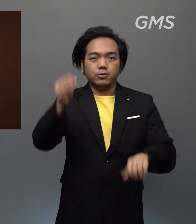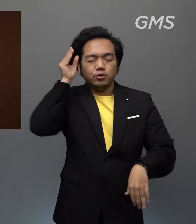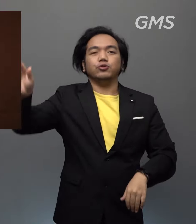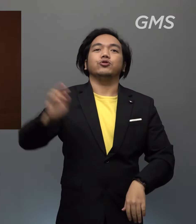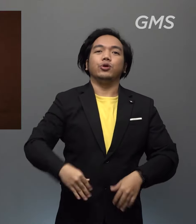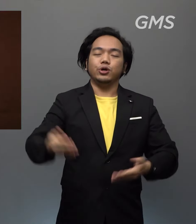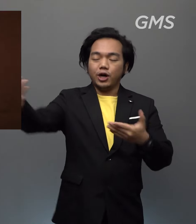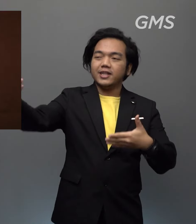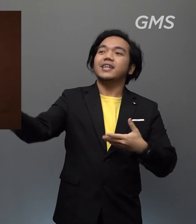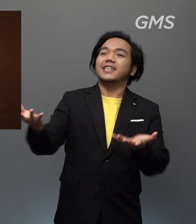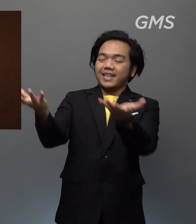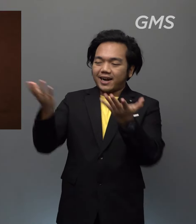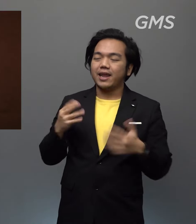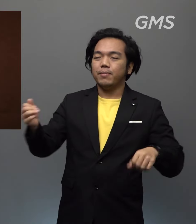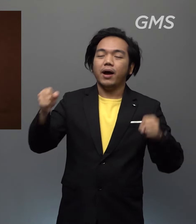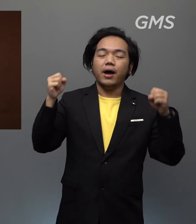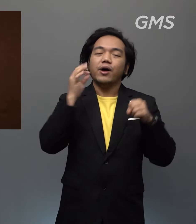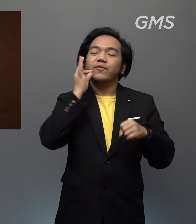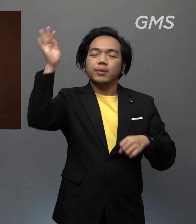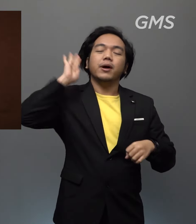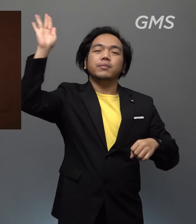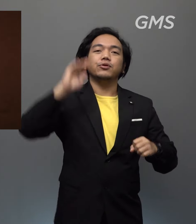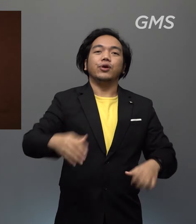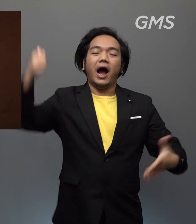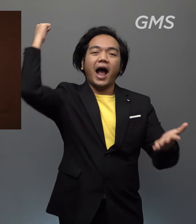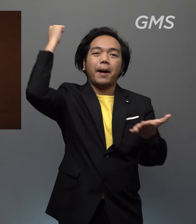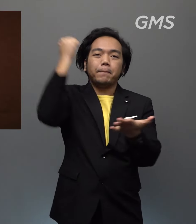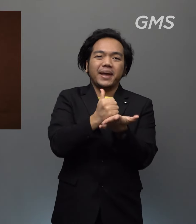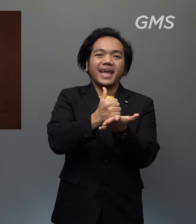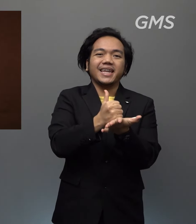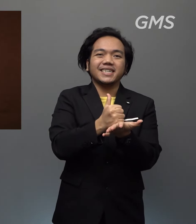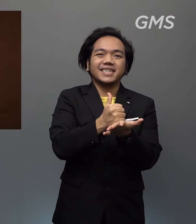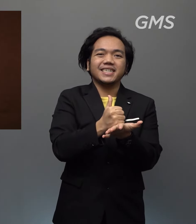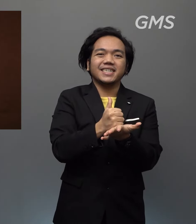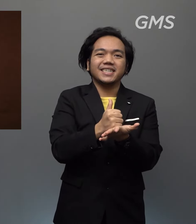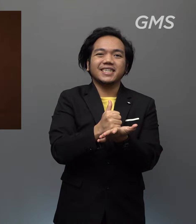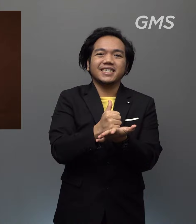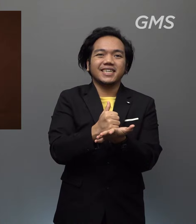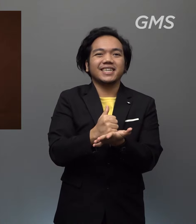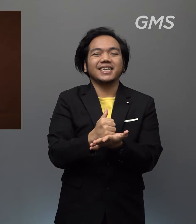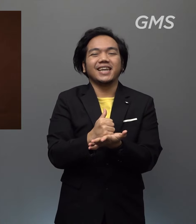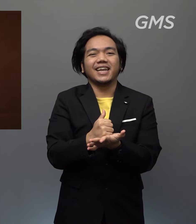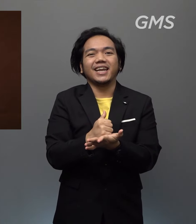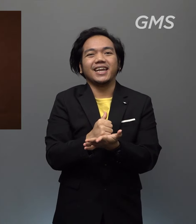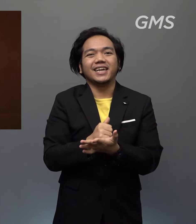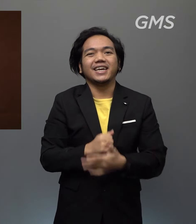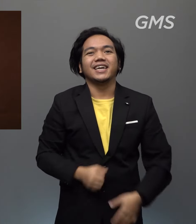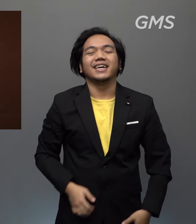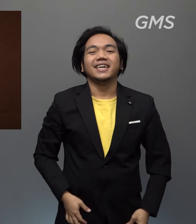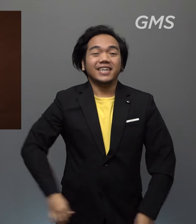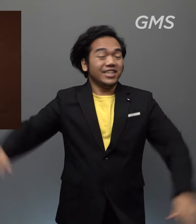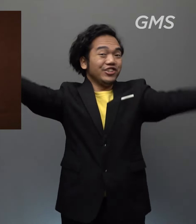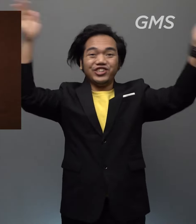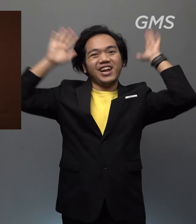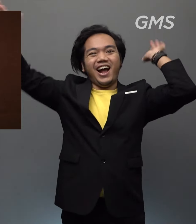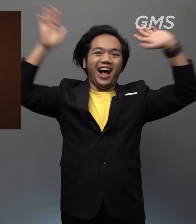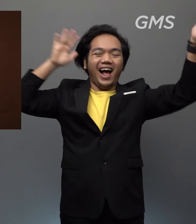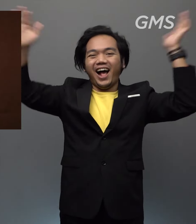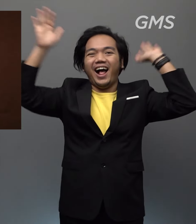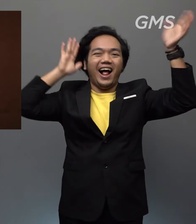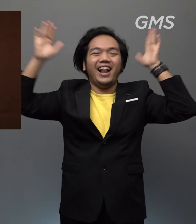Haleluya, sama-sama katakan amin, amin. Shalom Bapak Ibu